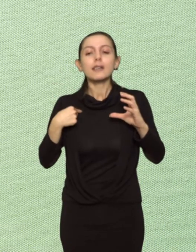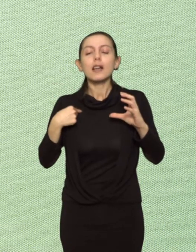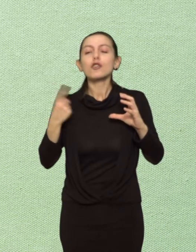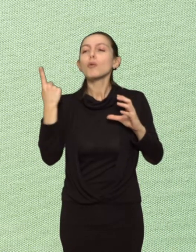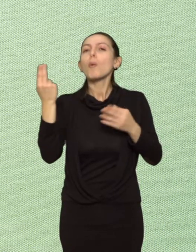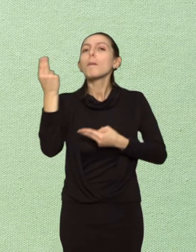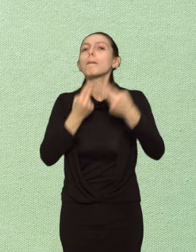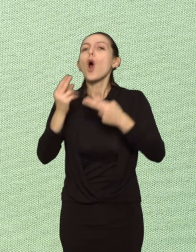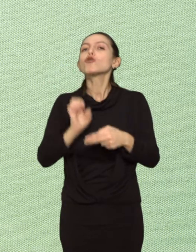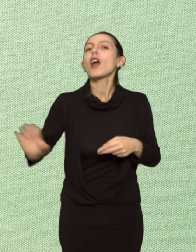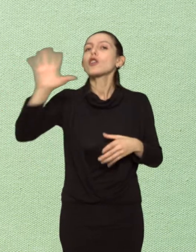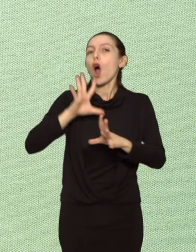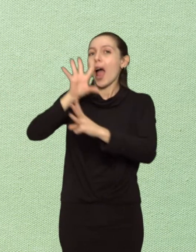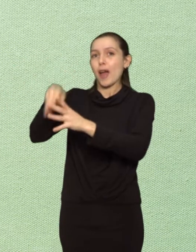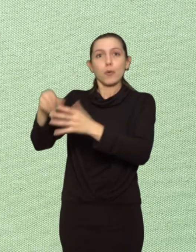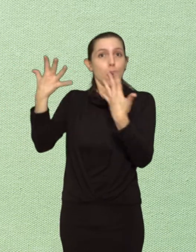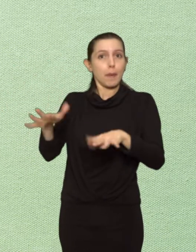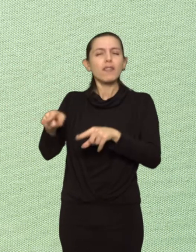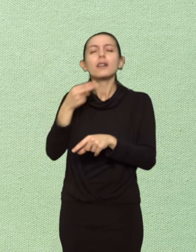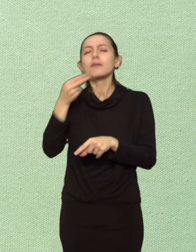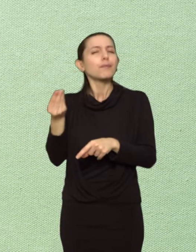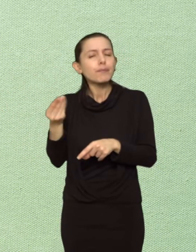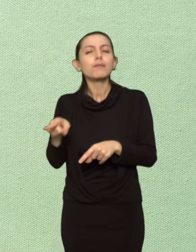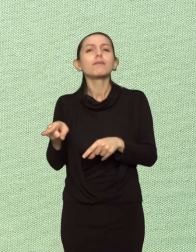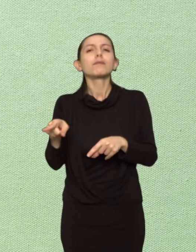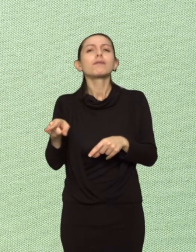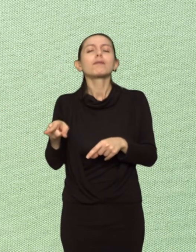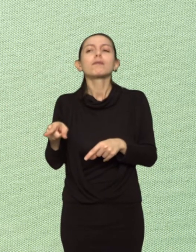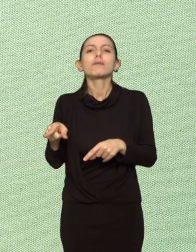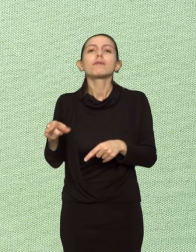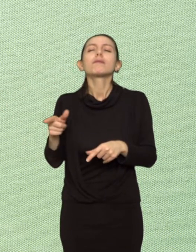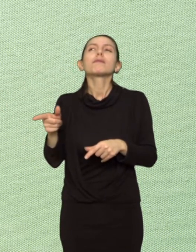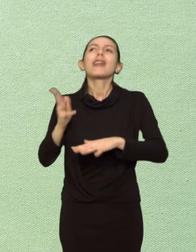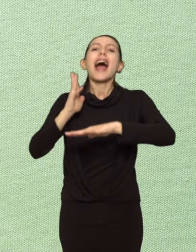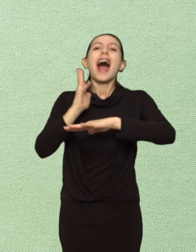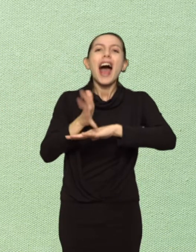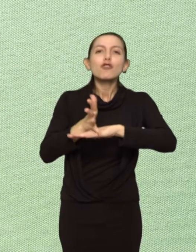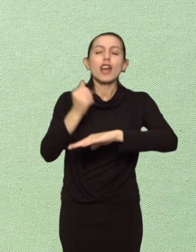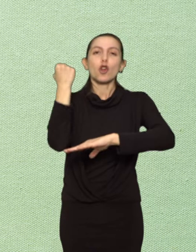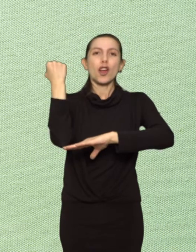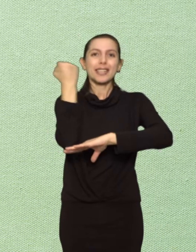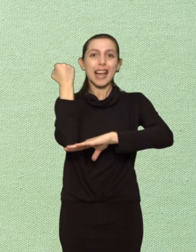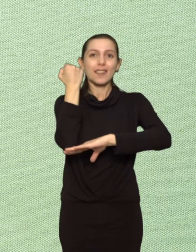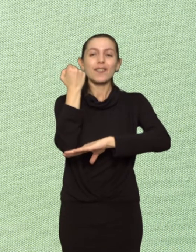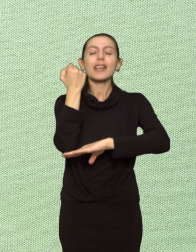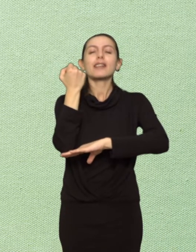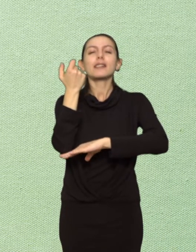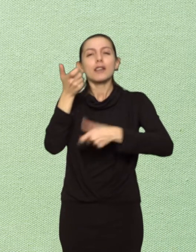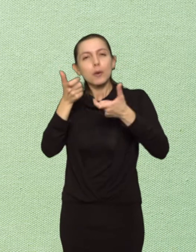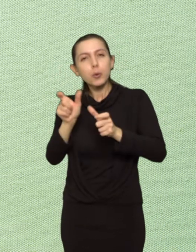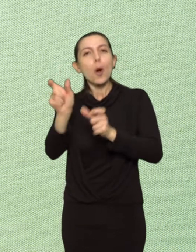in un progetto europeo che si chiama appunto Accesso ai servizi per i migranti